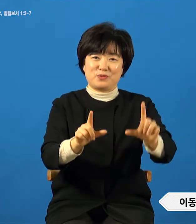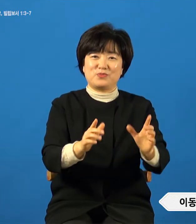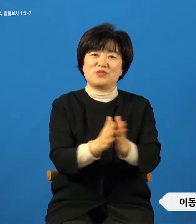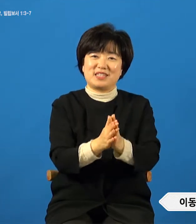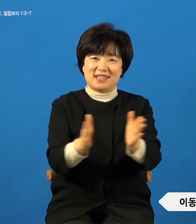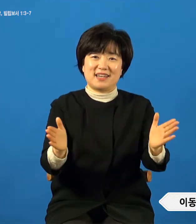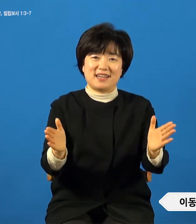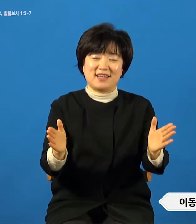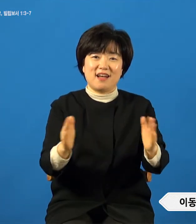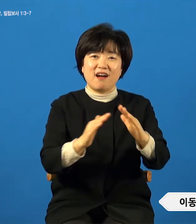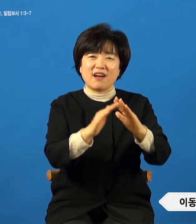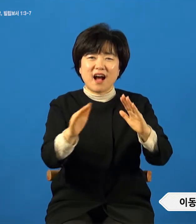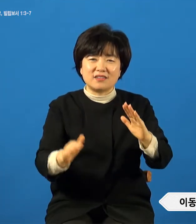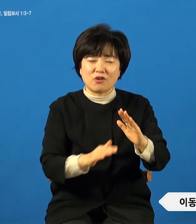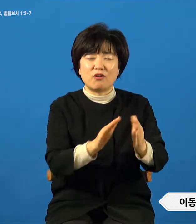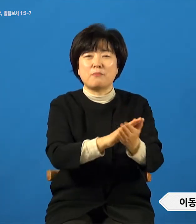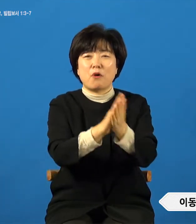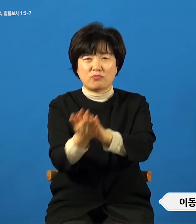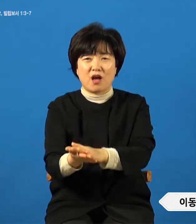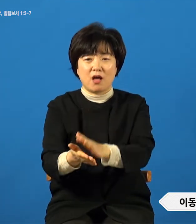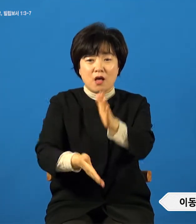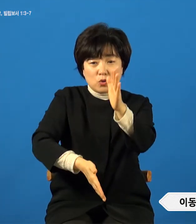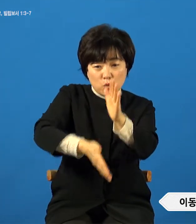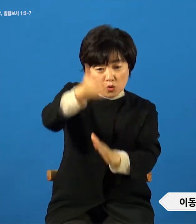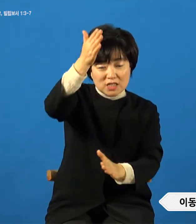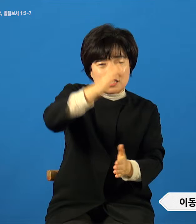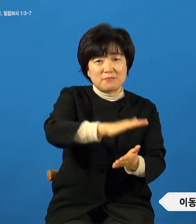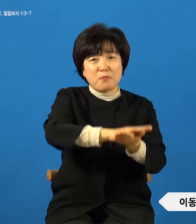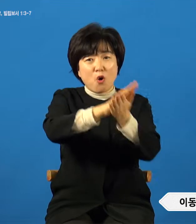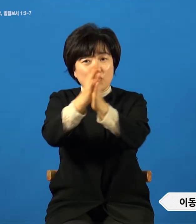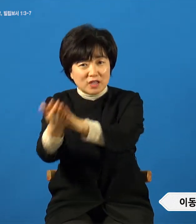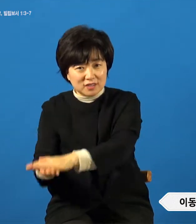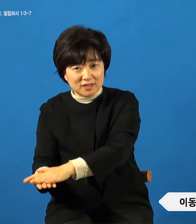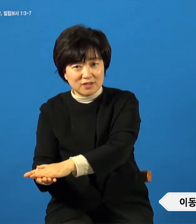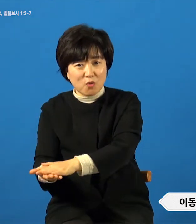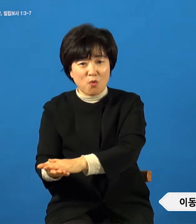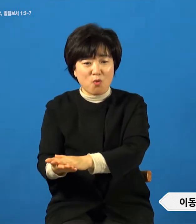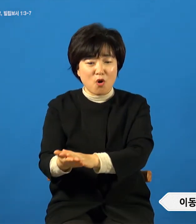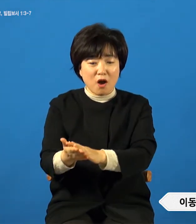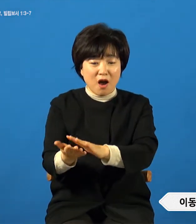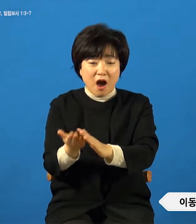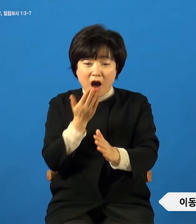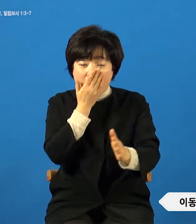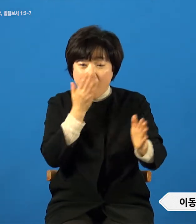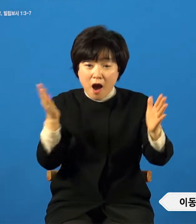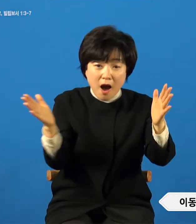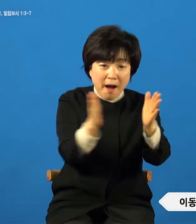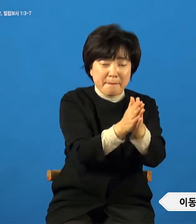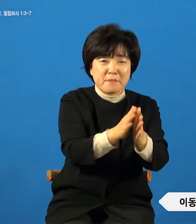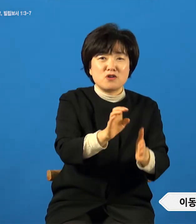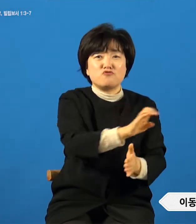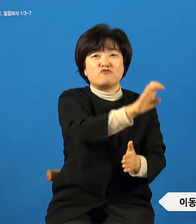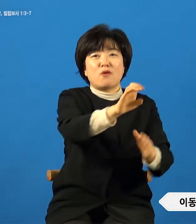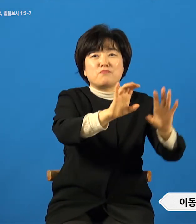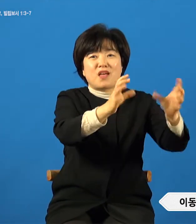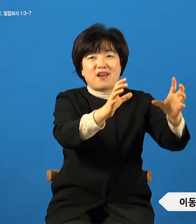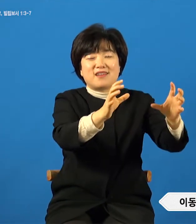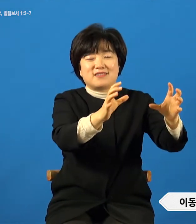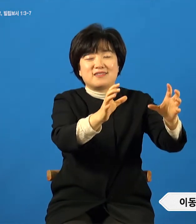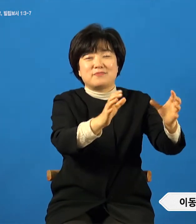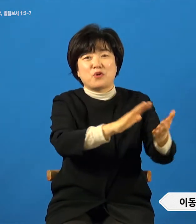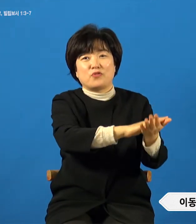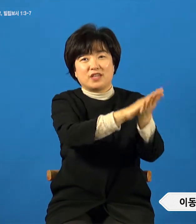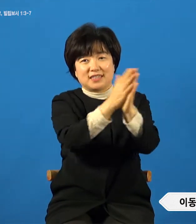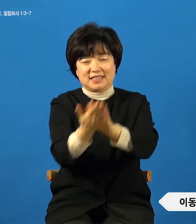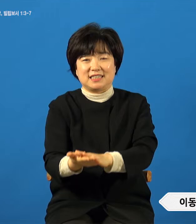변화시키고 도시를 변화시키고 그것은 이제 유럽을 변화시키는 놀라운 시작이 되었던 것입니다.